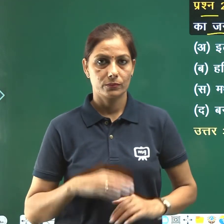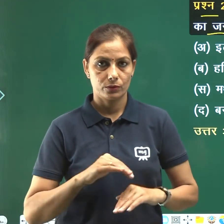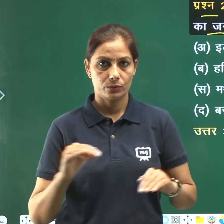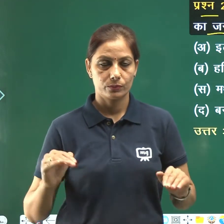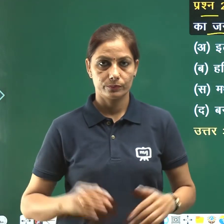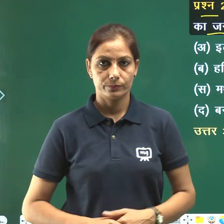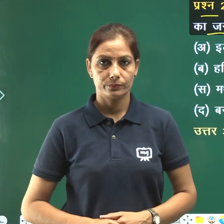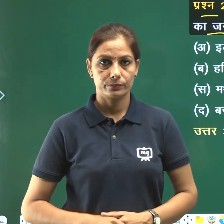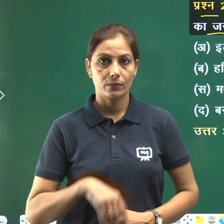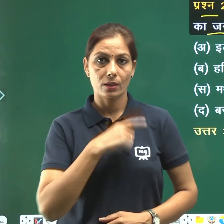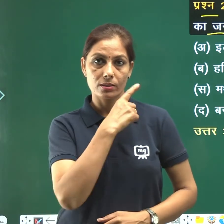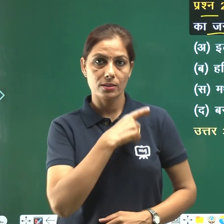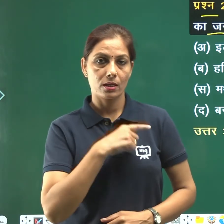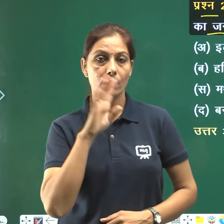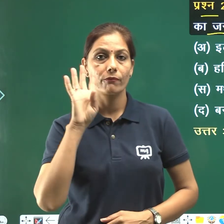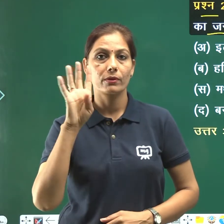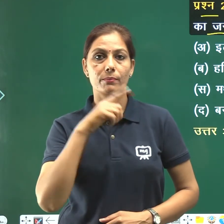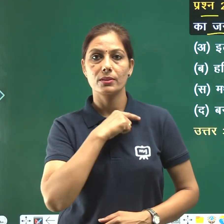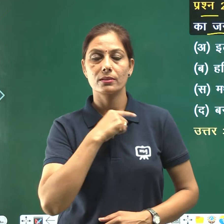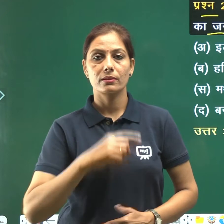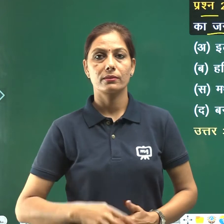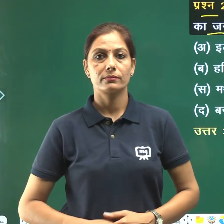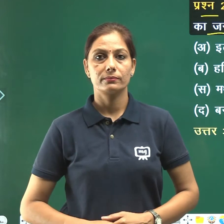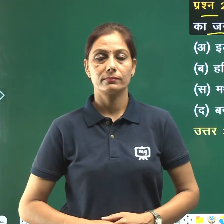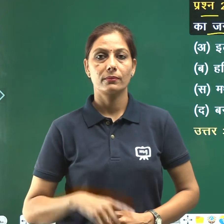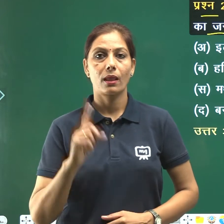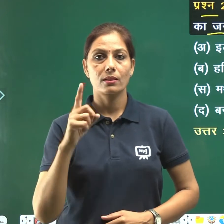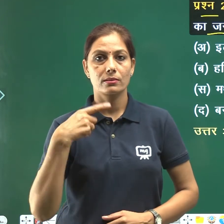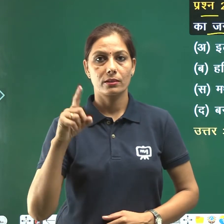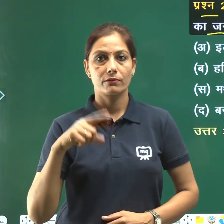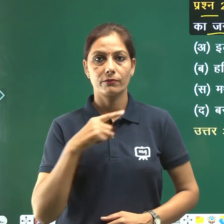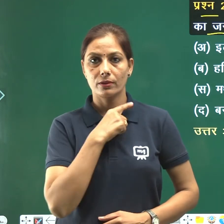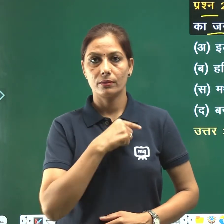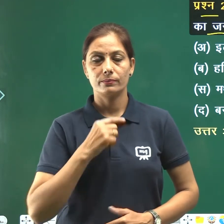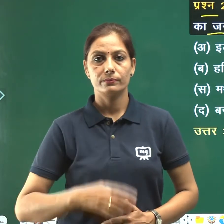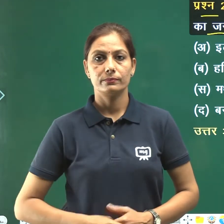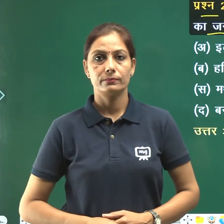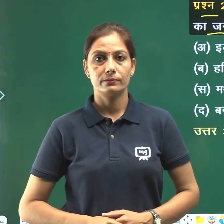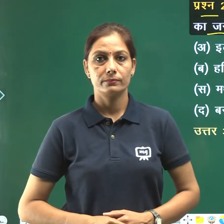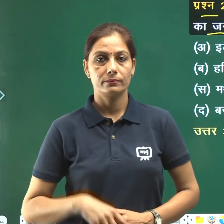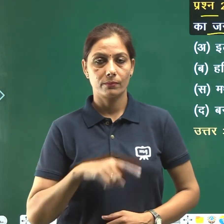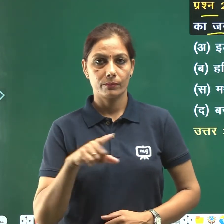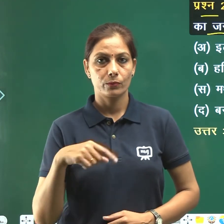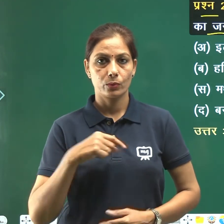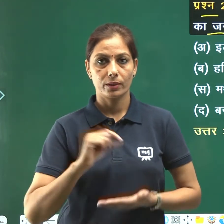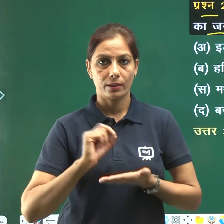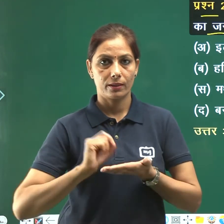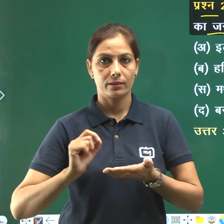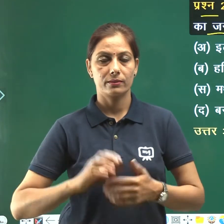बच्चों, इन 4 विकल्प में से एक सही विकल्प आपको लिखना